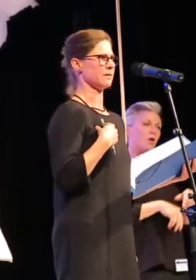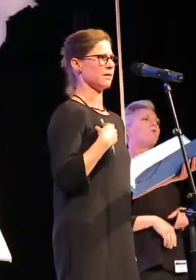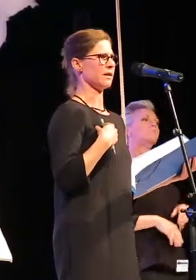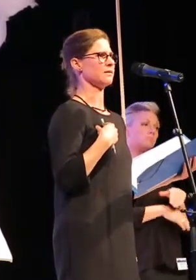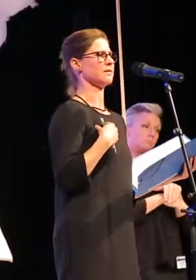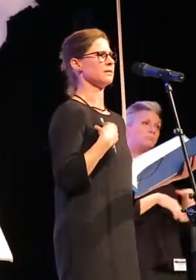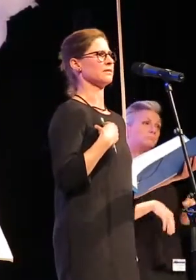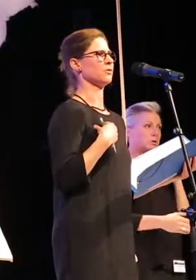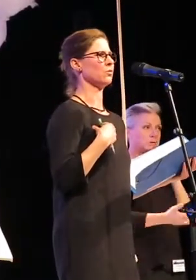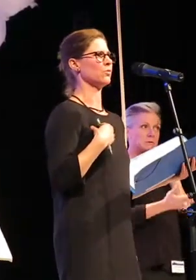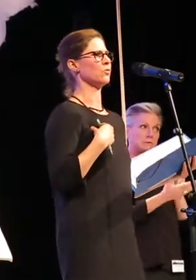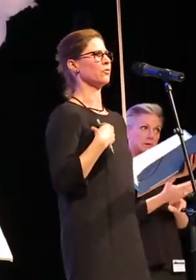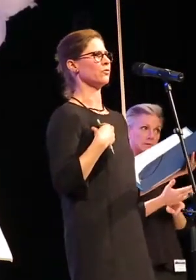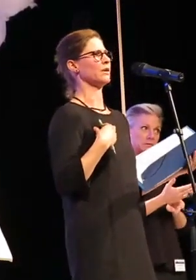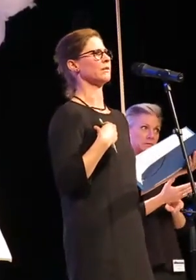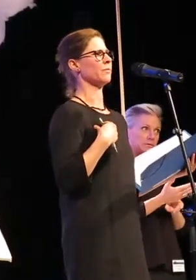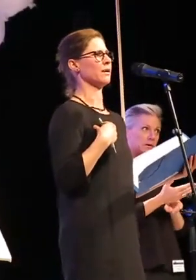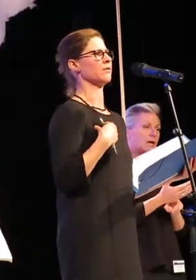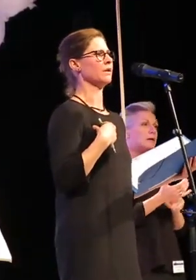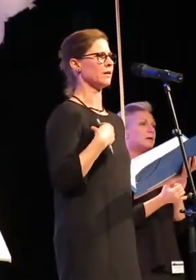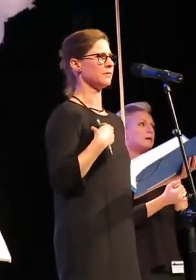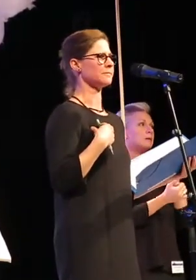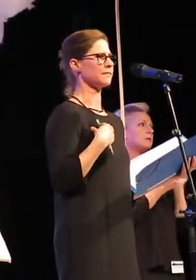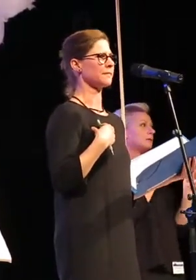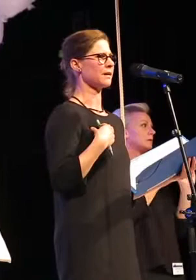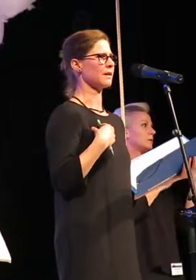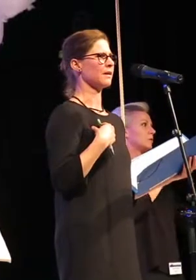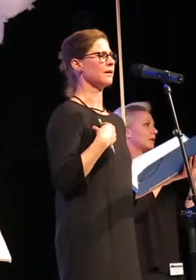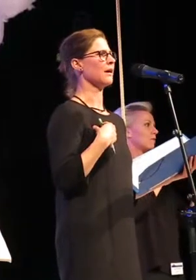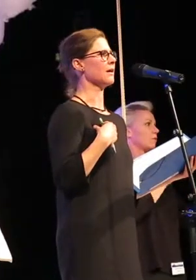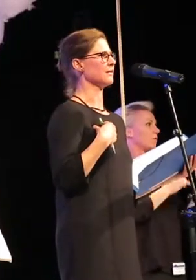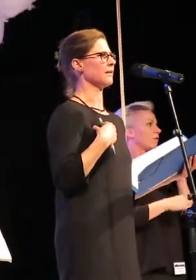sant, att sisten ut ur fossilsamhället vinner,